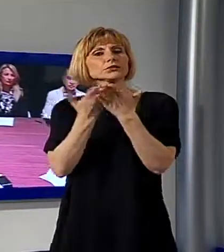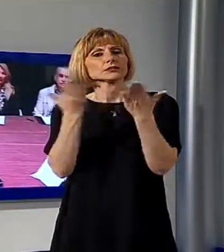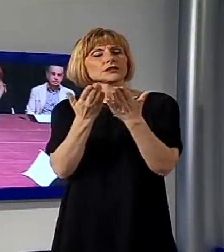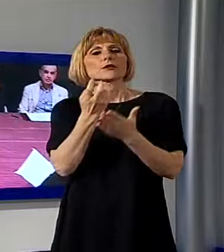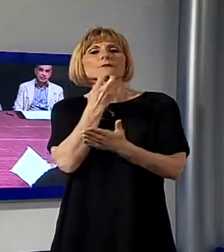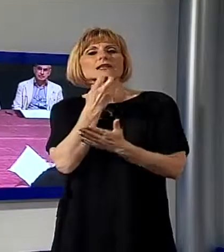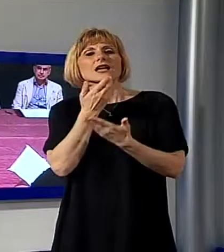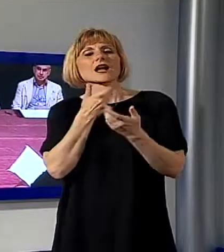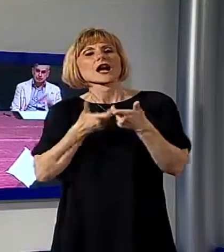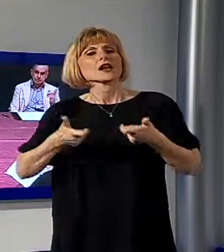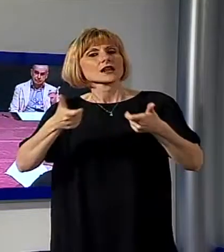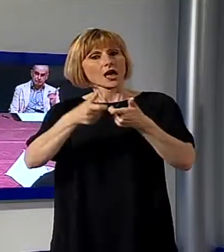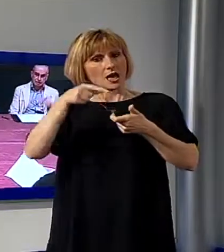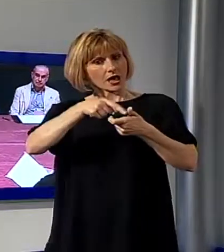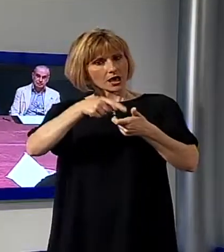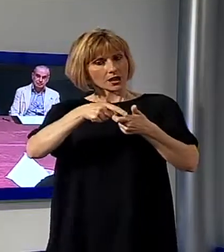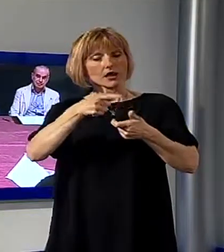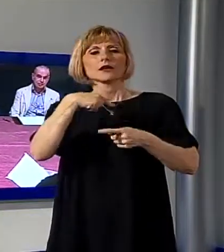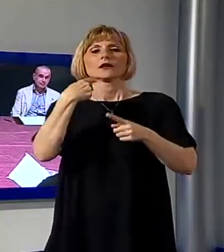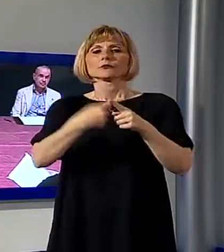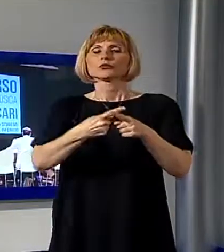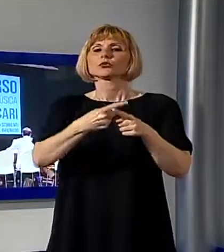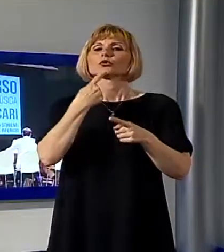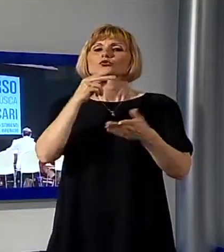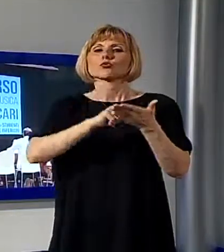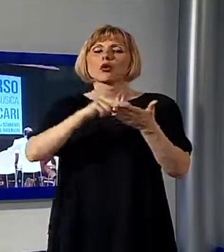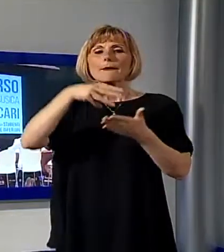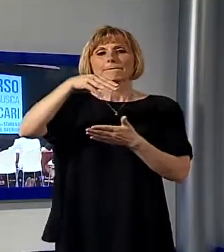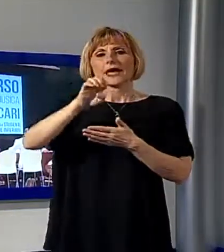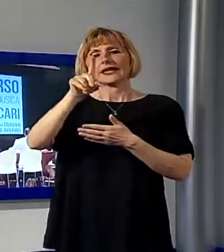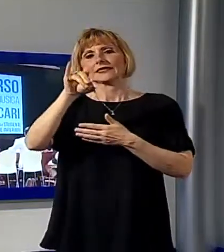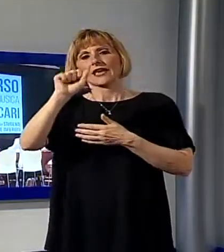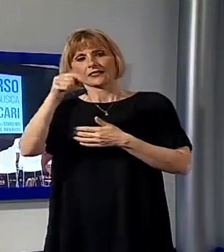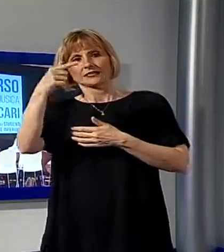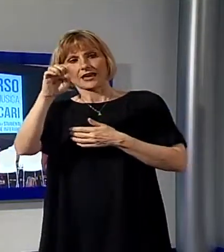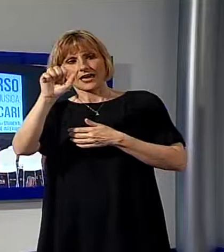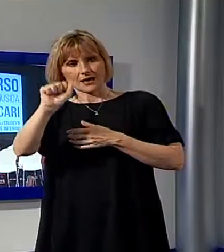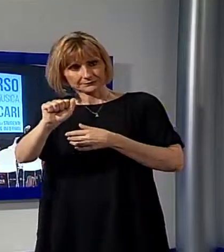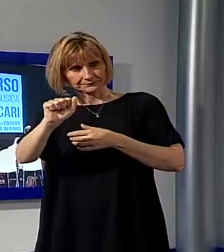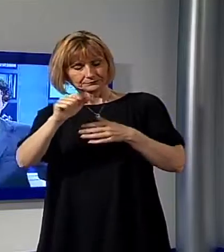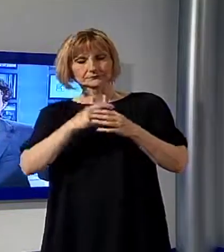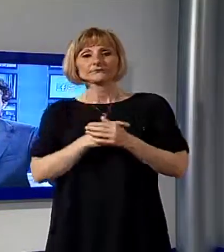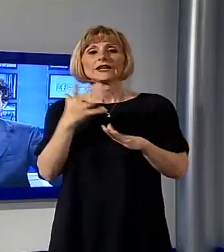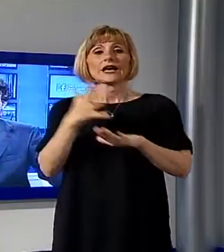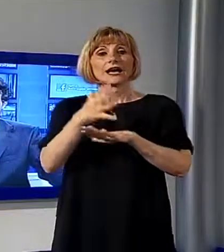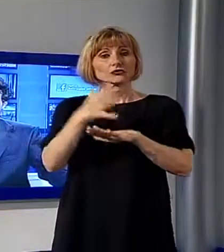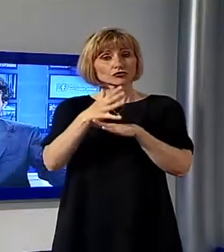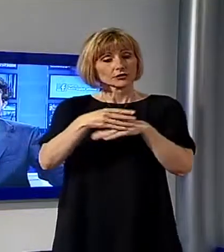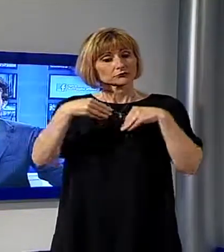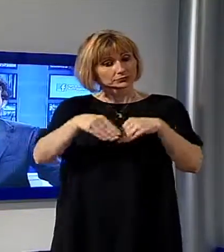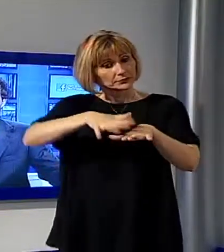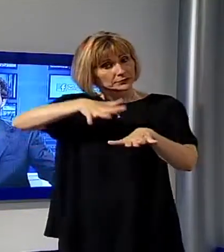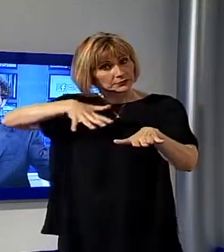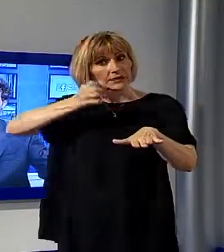Carrara, saranno ospitate anche nella scuola media Pea e nei locali di Emozione Danza in via Diaccio. L'accesso al pubblico sarà